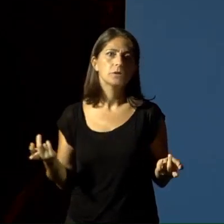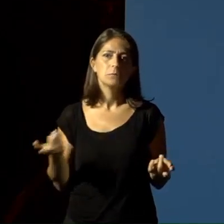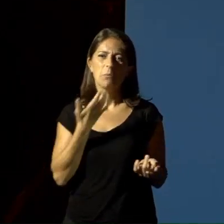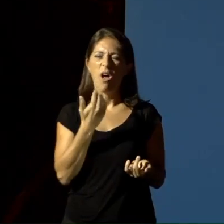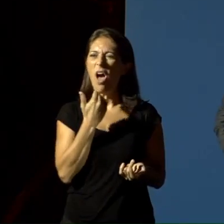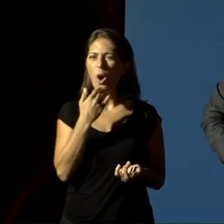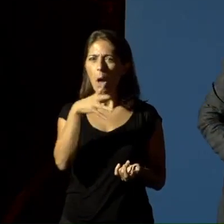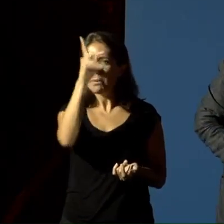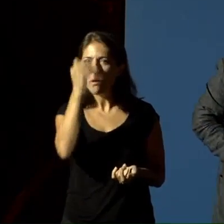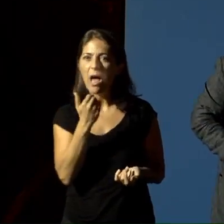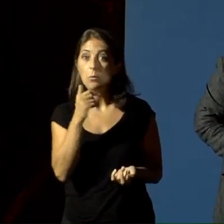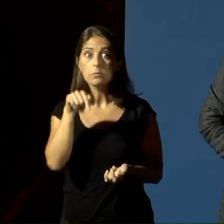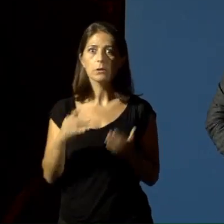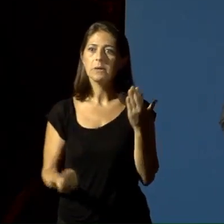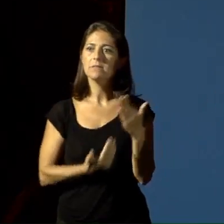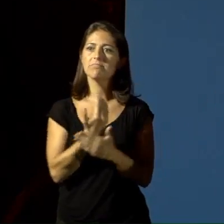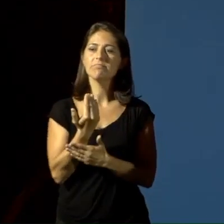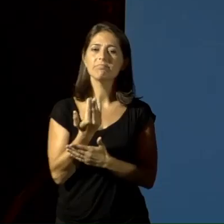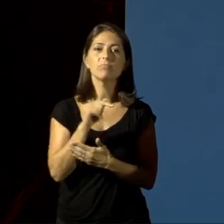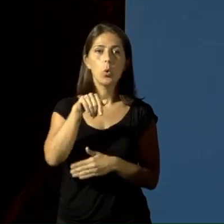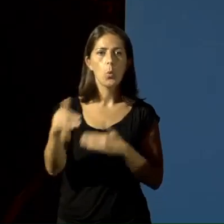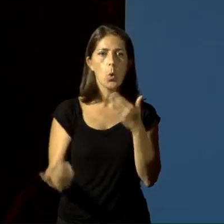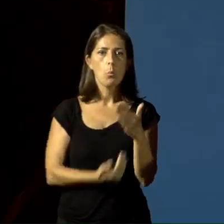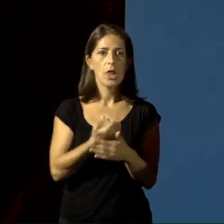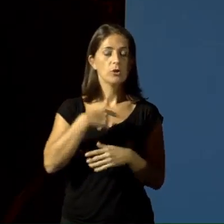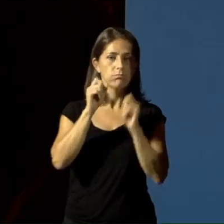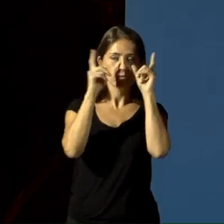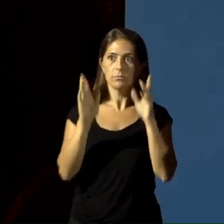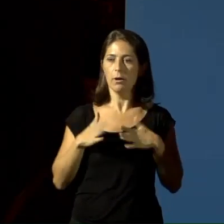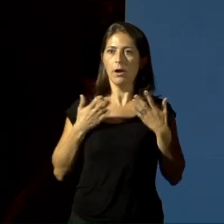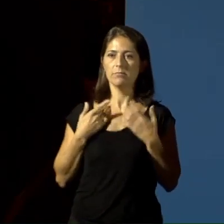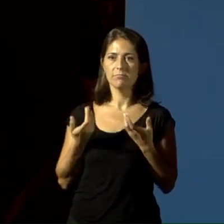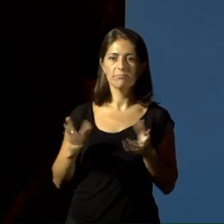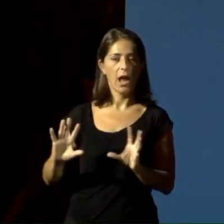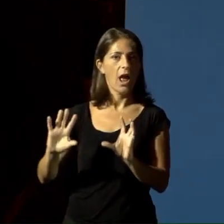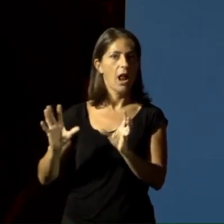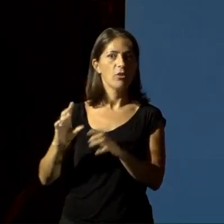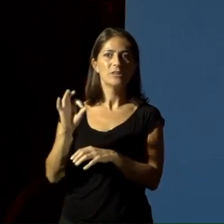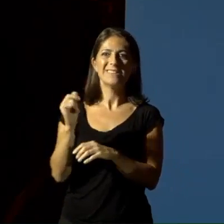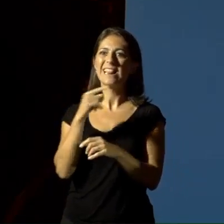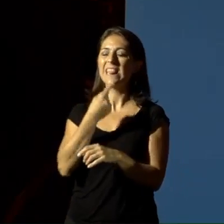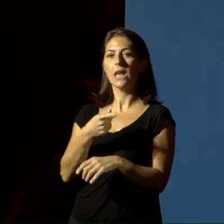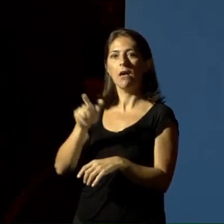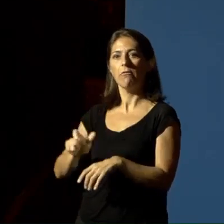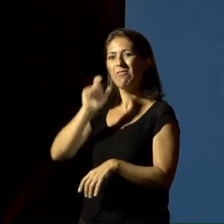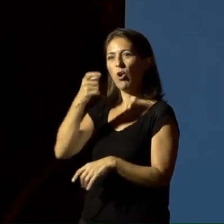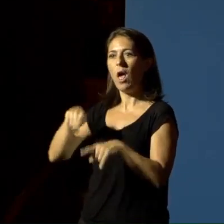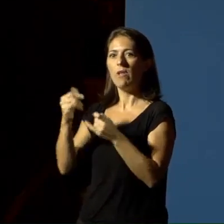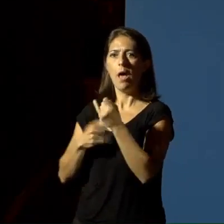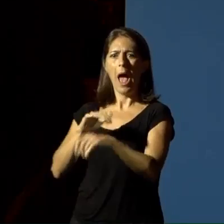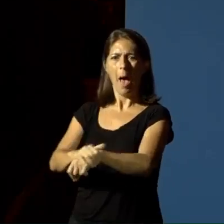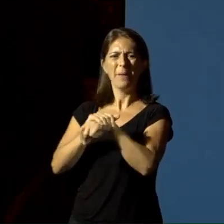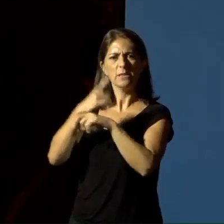de arrepentimento hasta esta mañán. Esta mañán nos despertamos co sobresalto na cadena SER de que Feijóo se arrepentía de sus